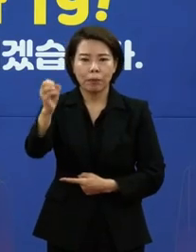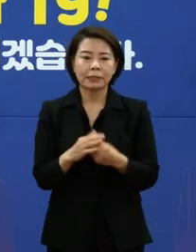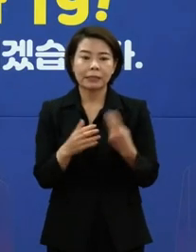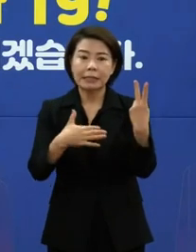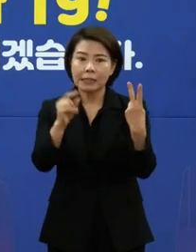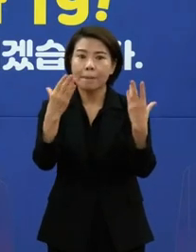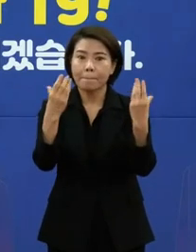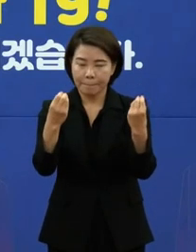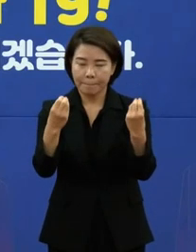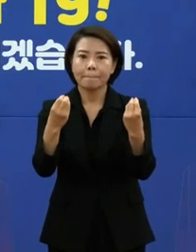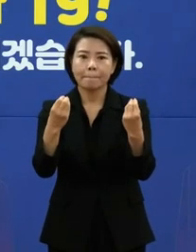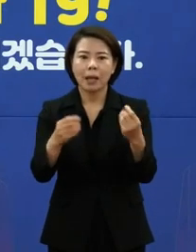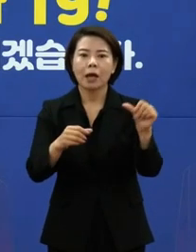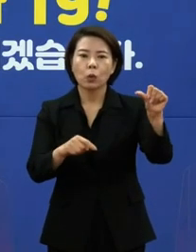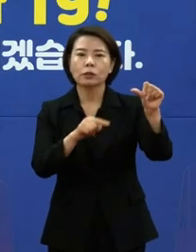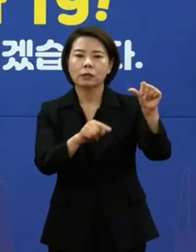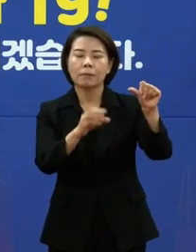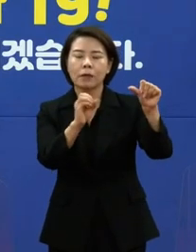2차 완료자는